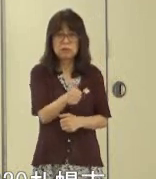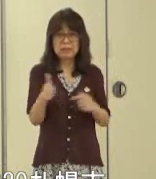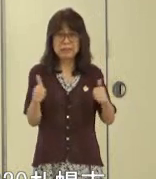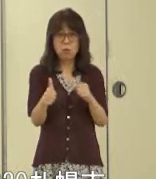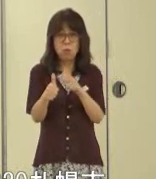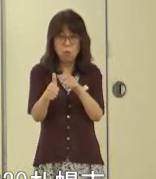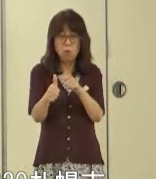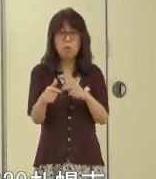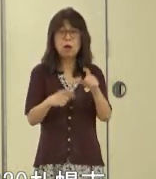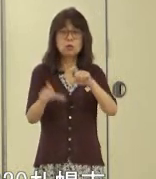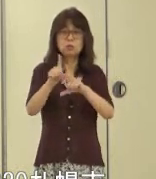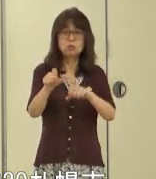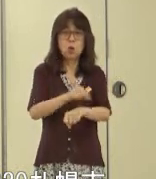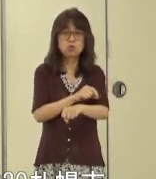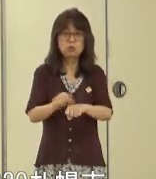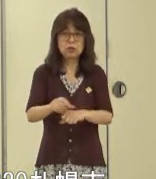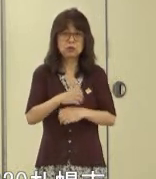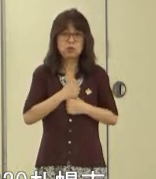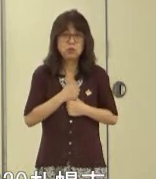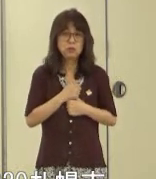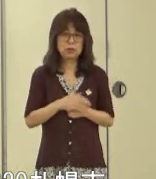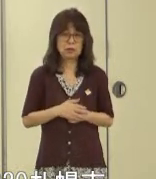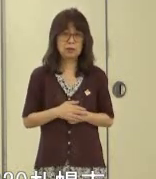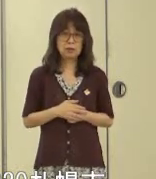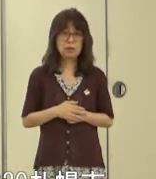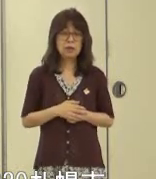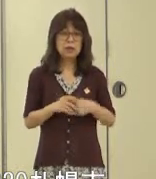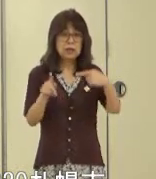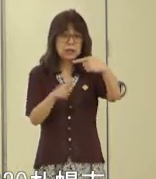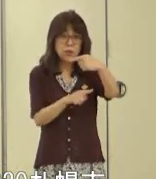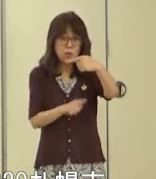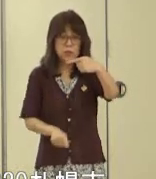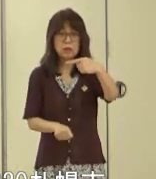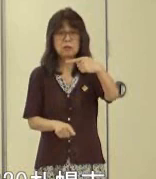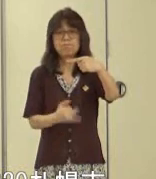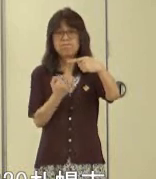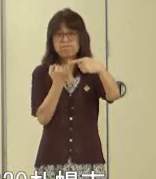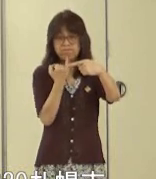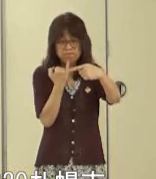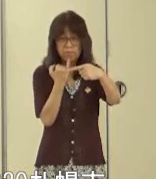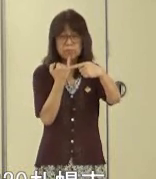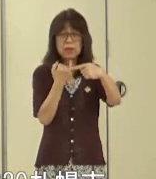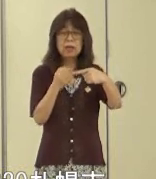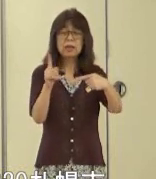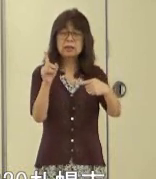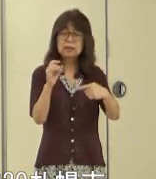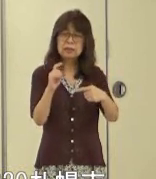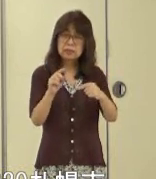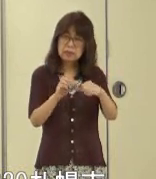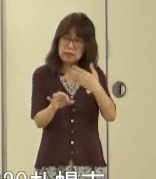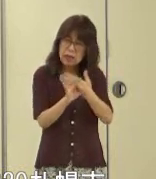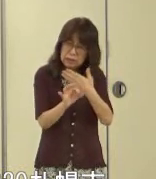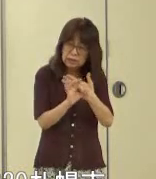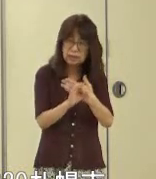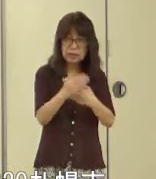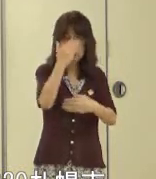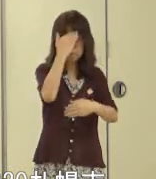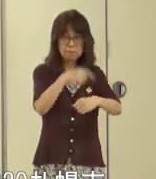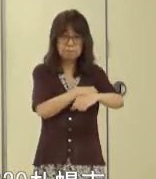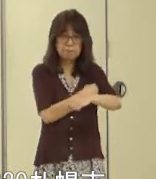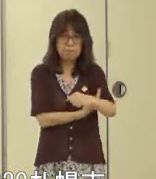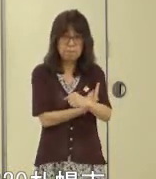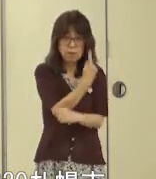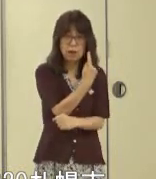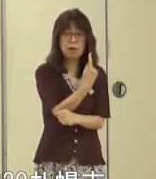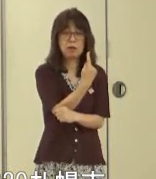くということ、それからお一人でも仮に発熱などの症状、入所されている方、入